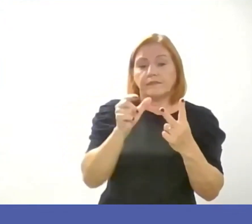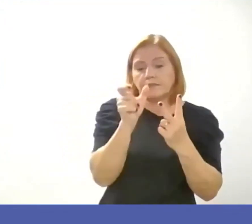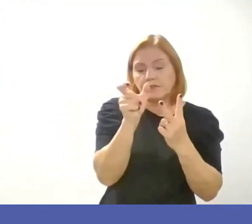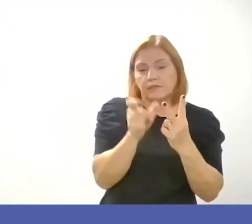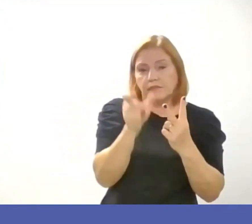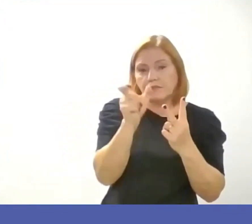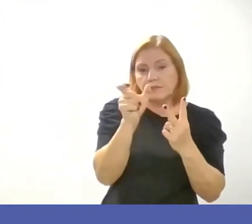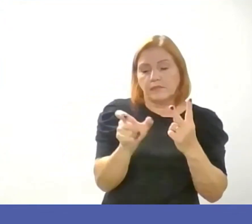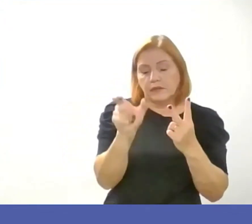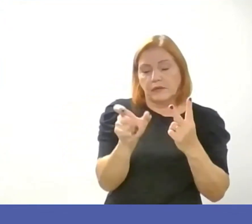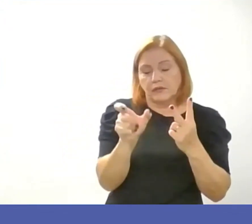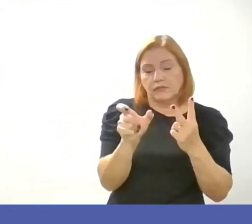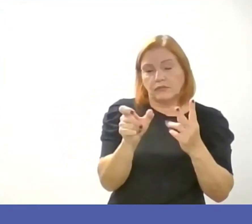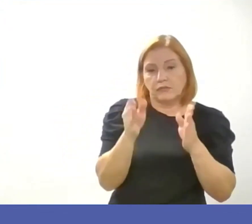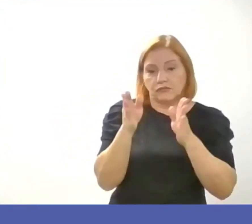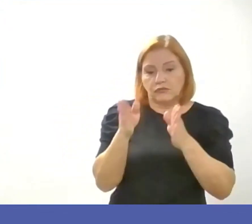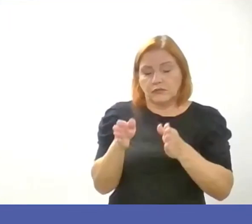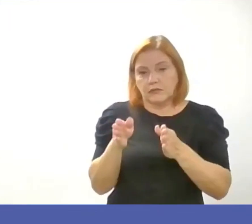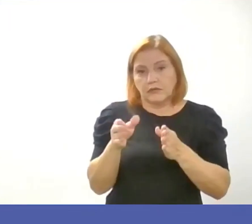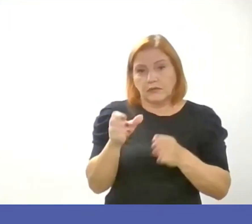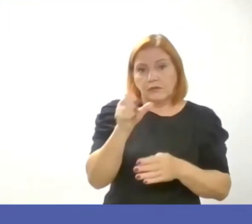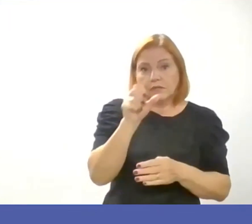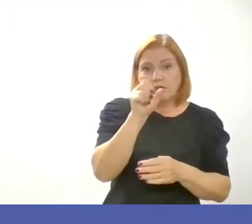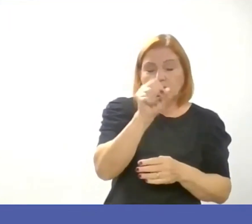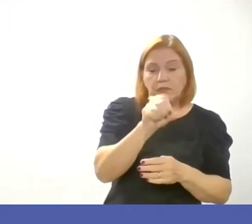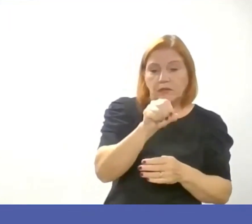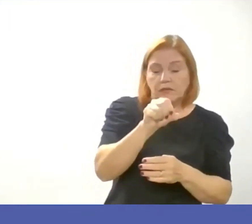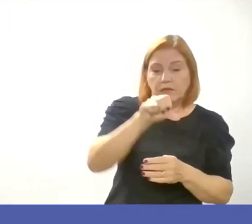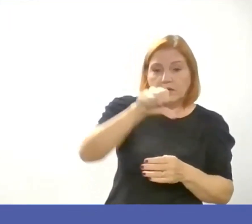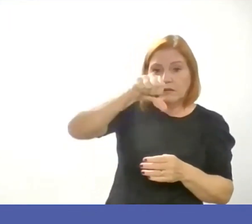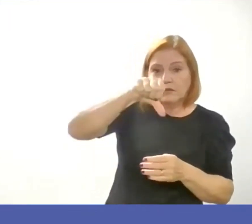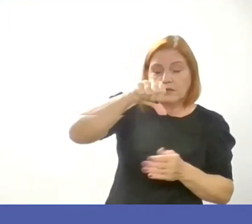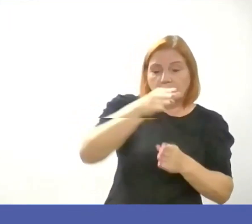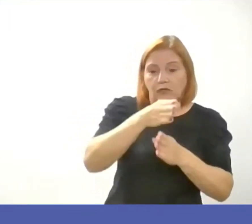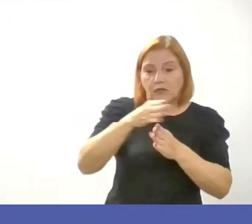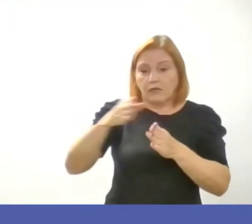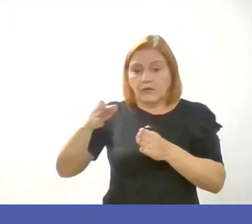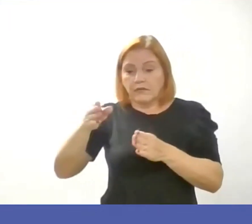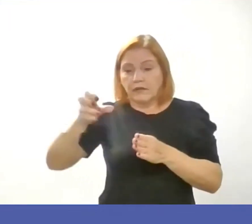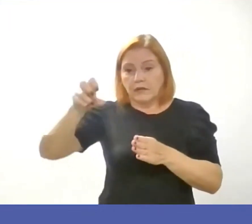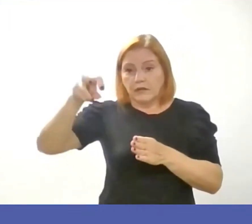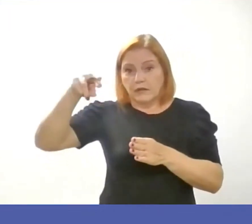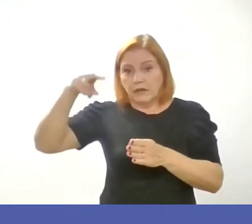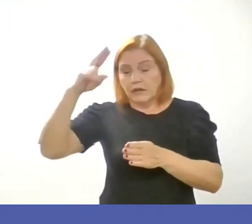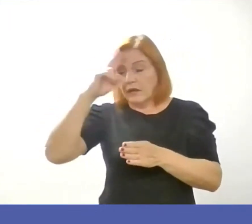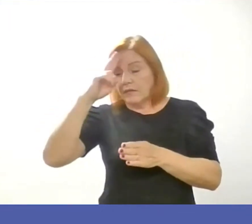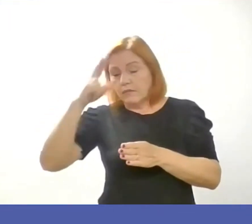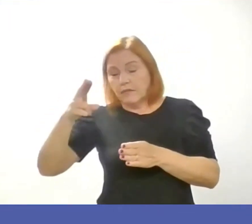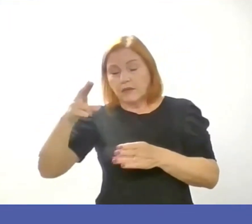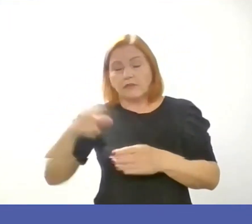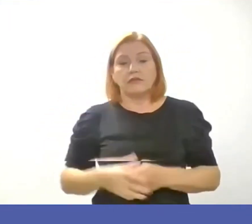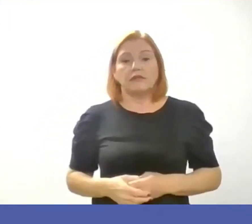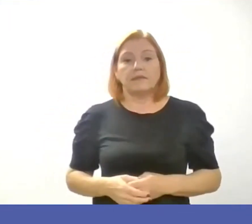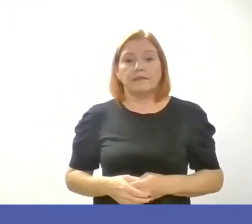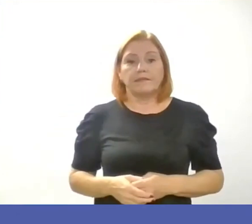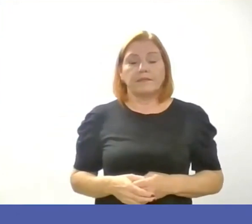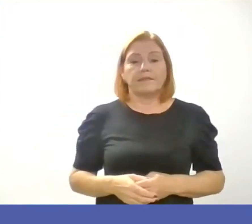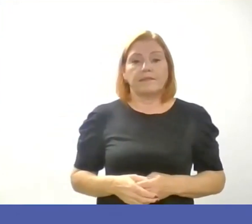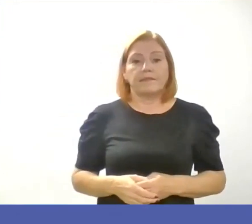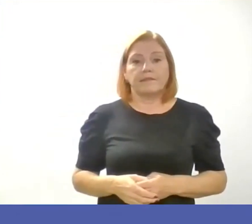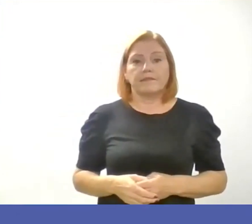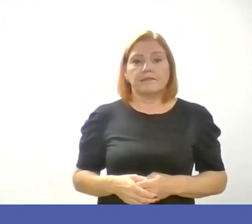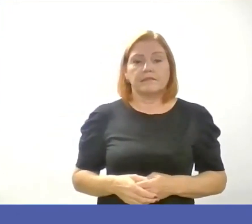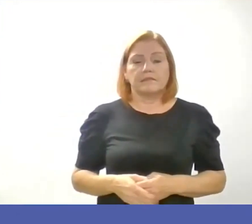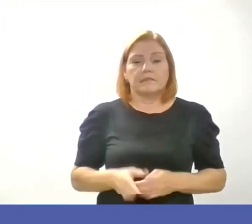não significa que eles viveram 500 anos, não. Significa, nesse período, eles foram fiéis ao Senhor,